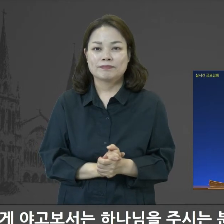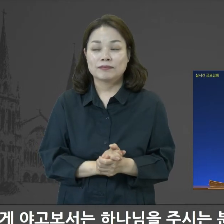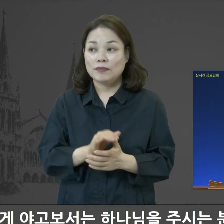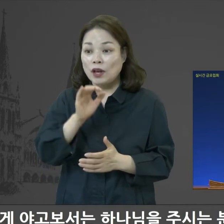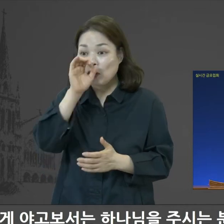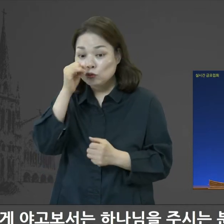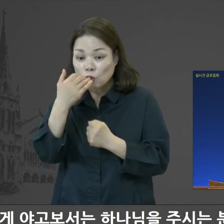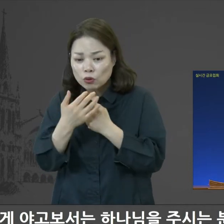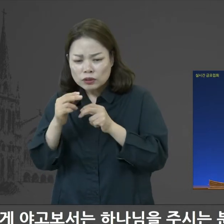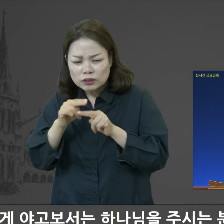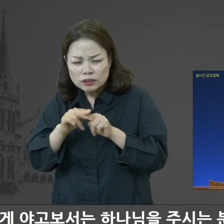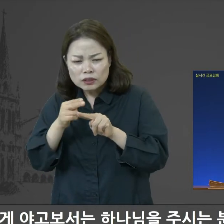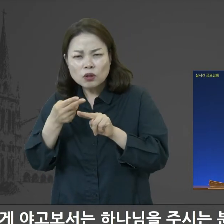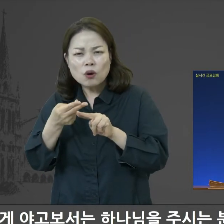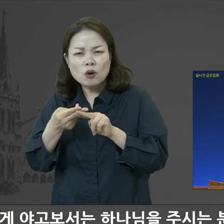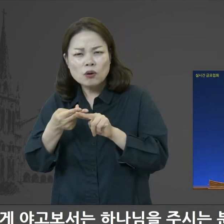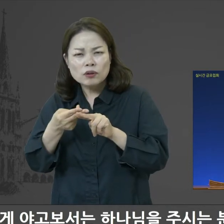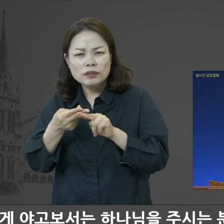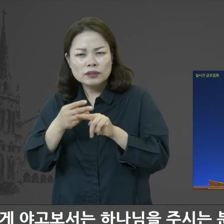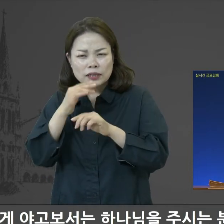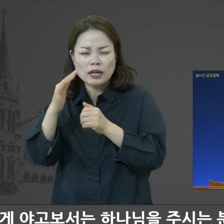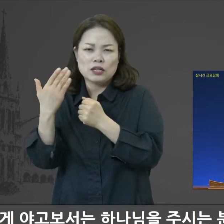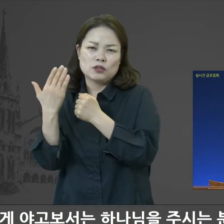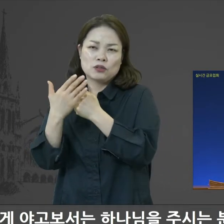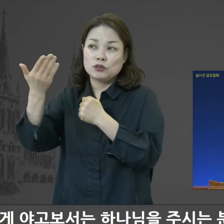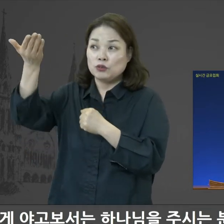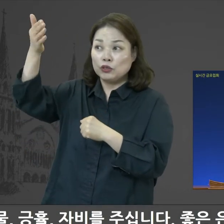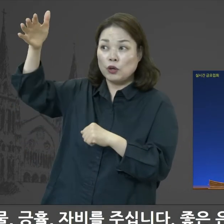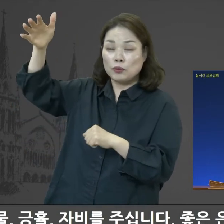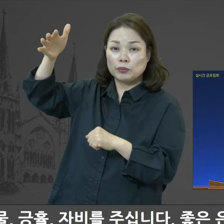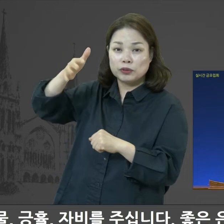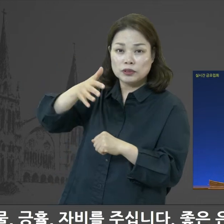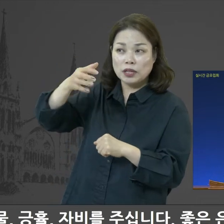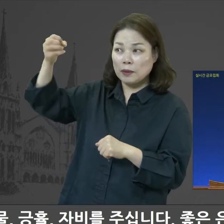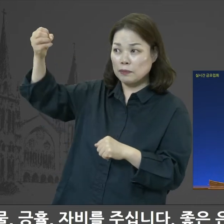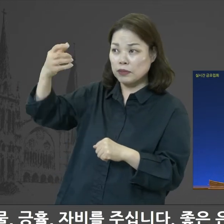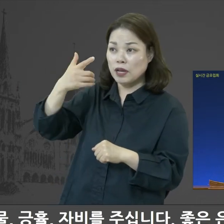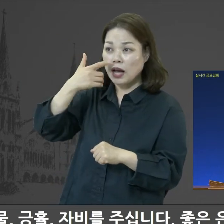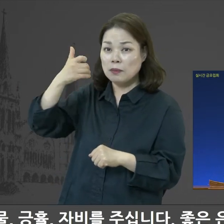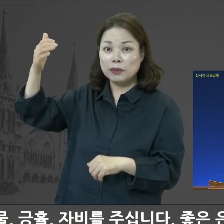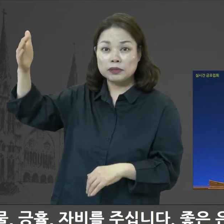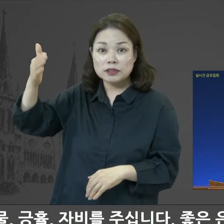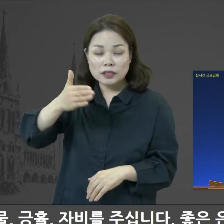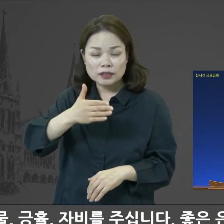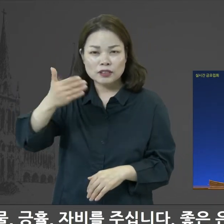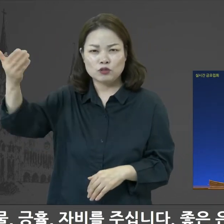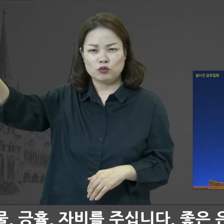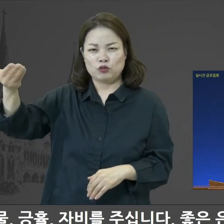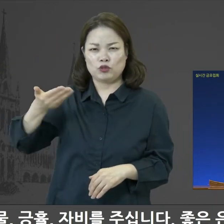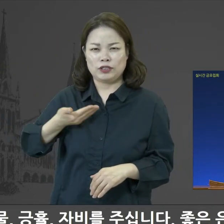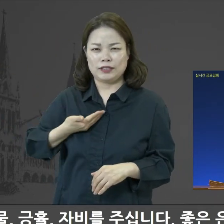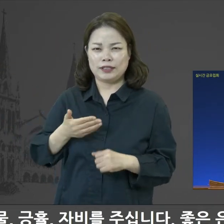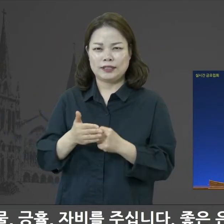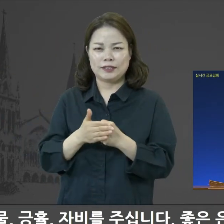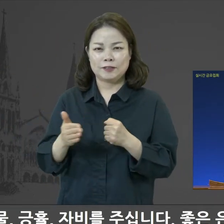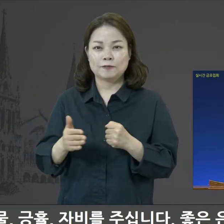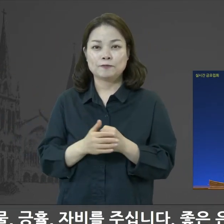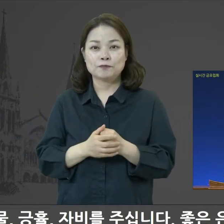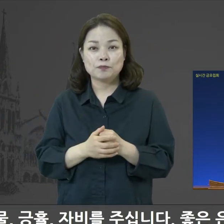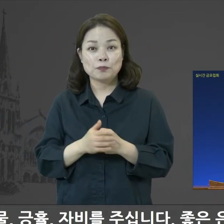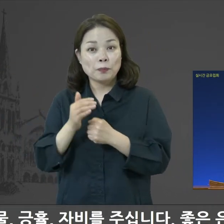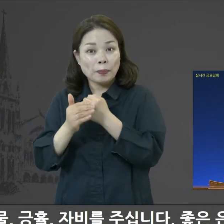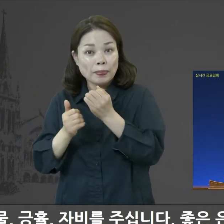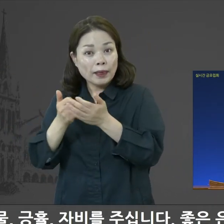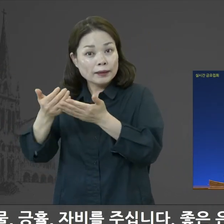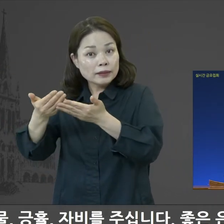좋은 은사와 선물이 다 위로부터 빛들의 아버지께로부터 내려오나니.